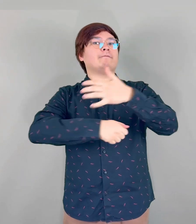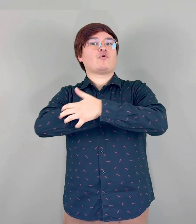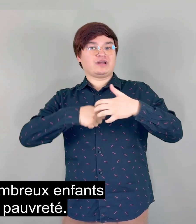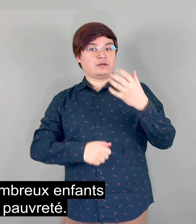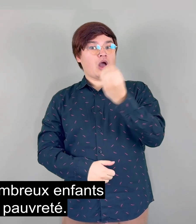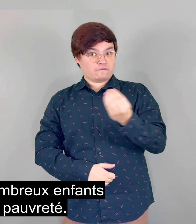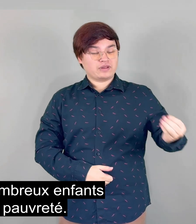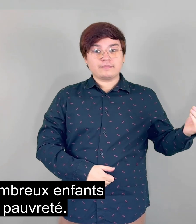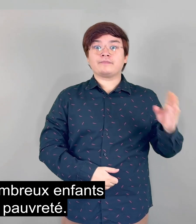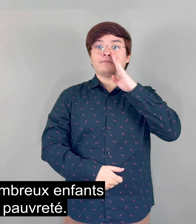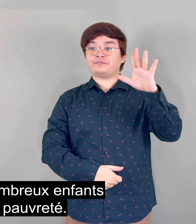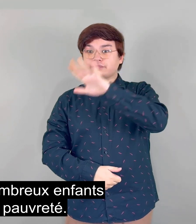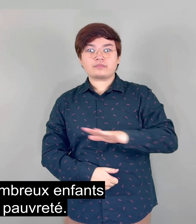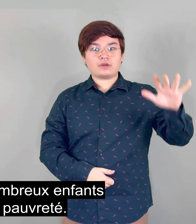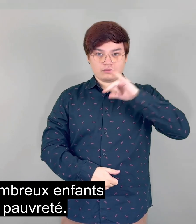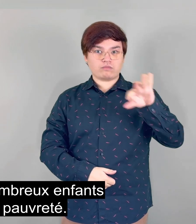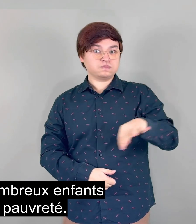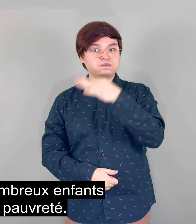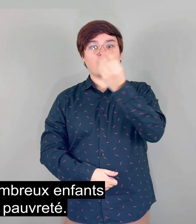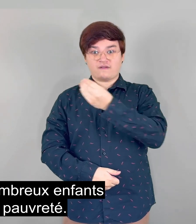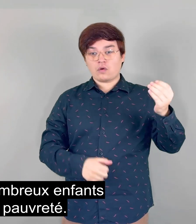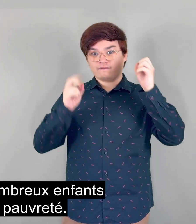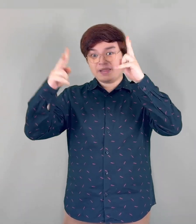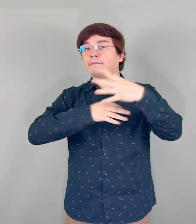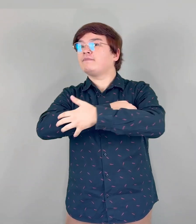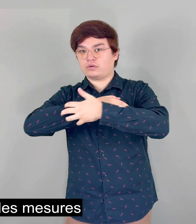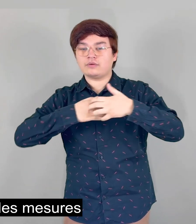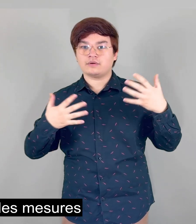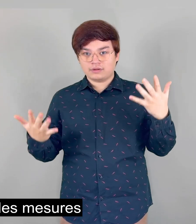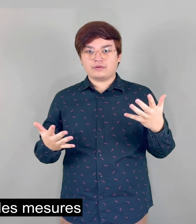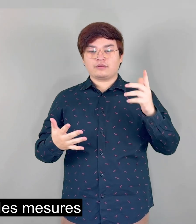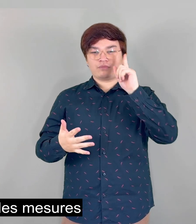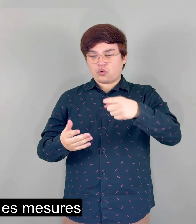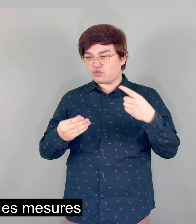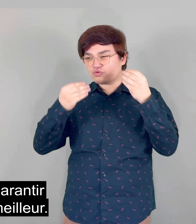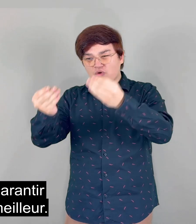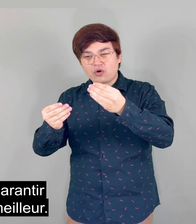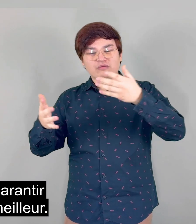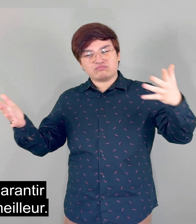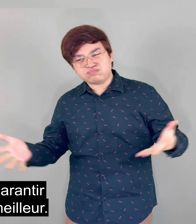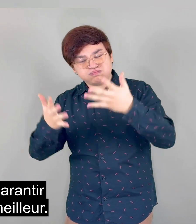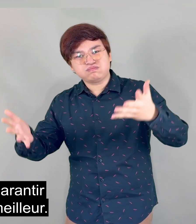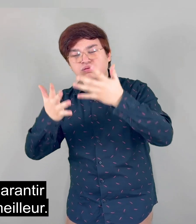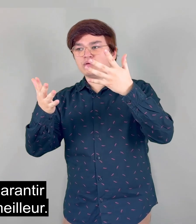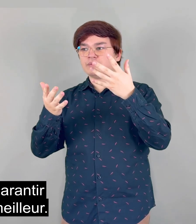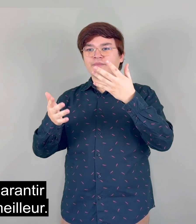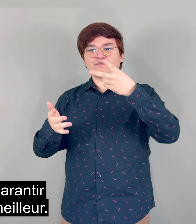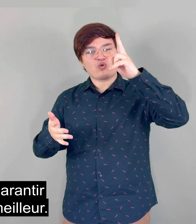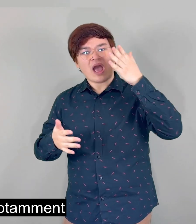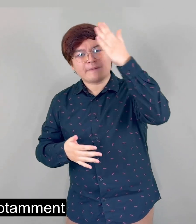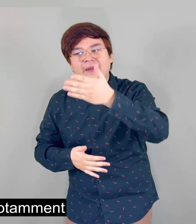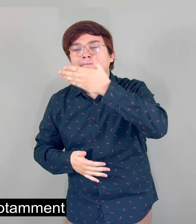infantile. En Belgique, de nombreux enfants vivent dans la pauvreté. Il faut renforcer les mesures pour leur garantir un avenir